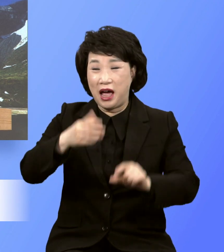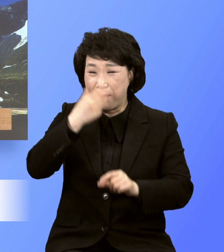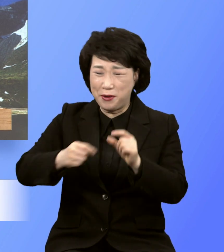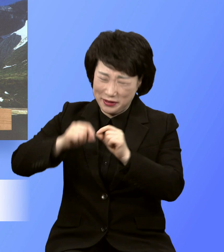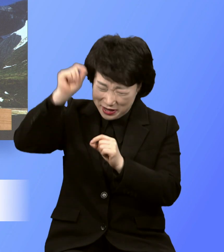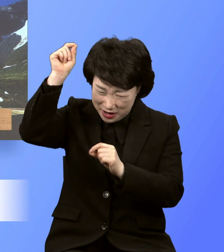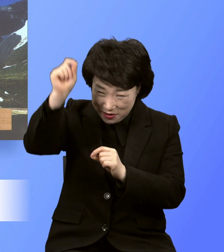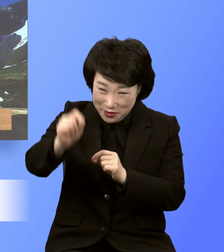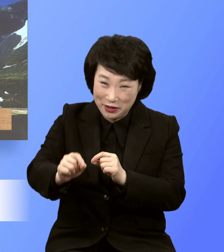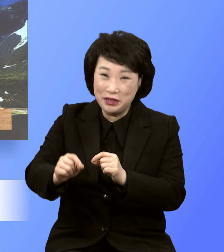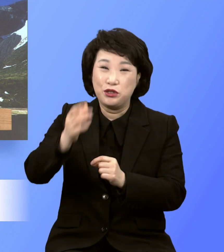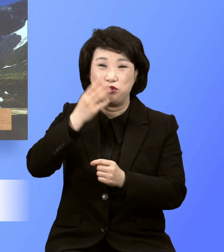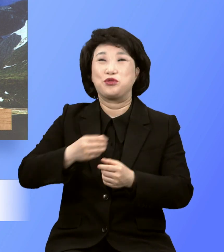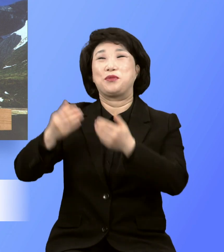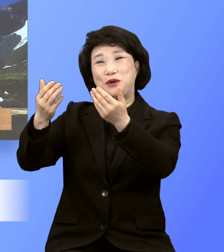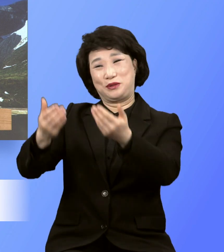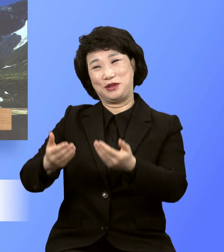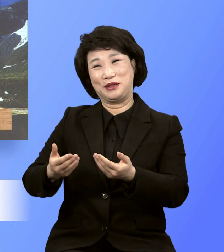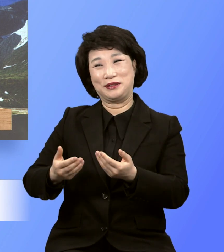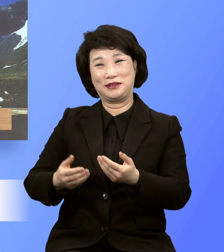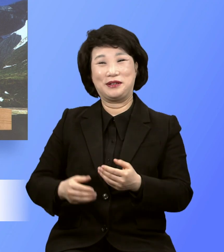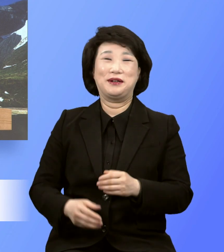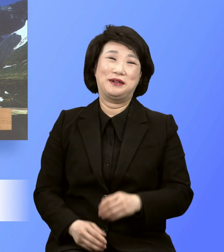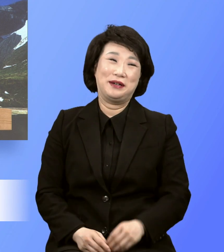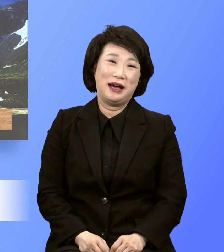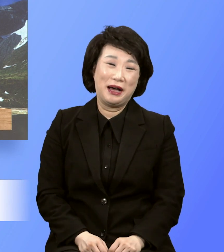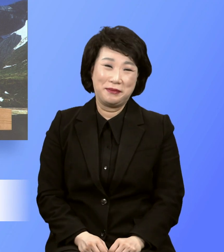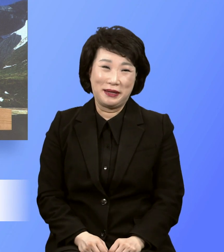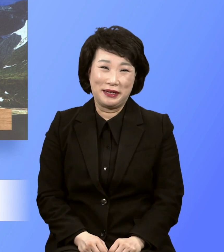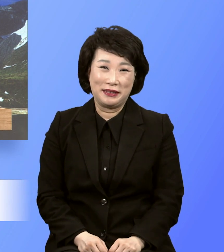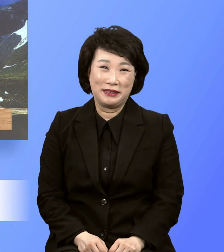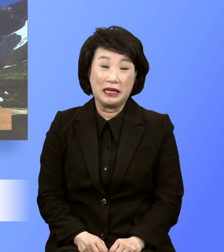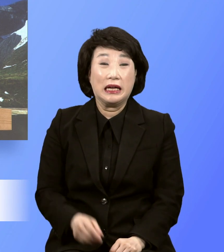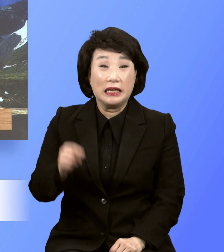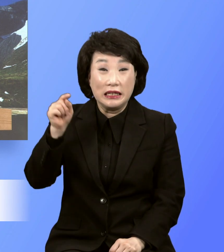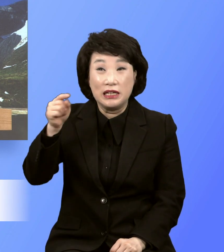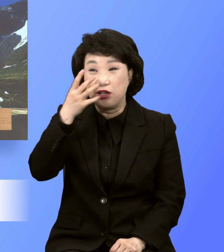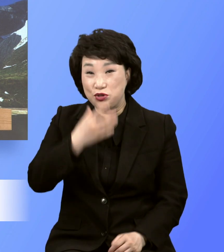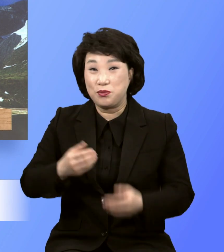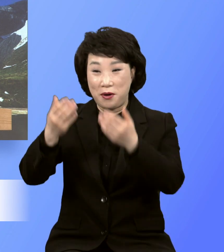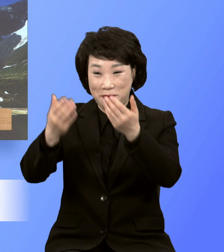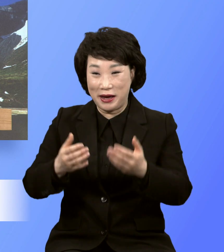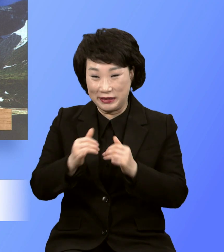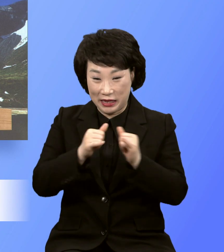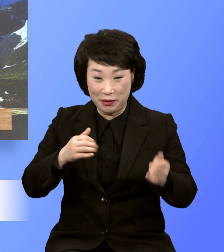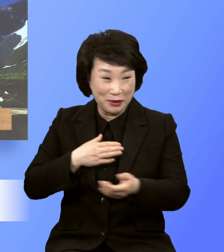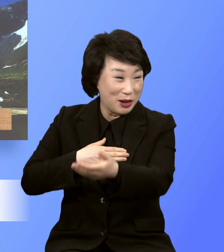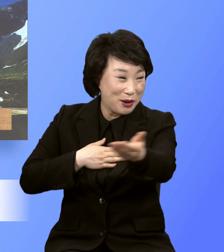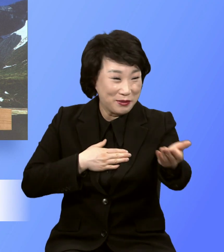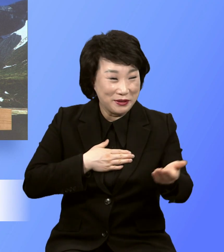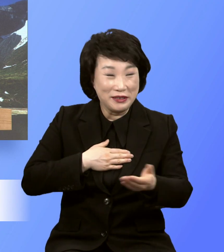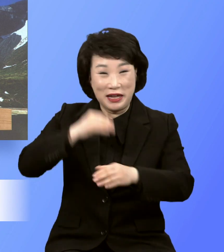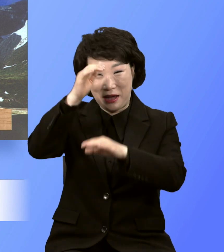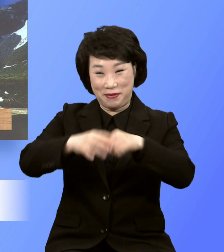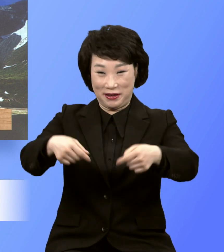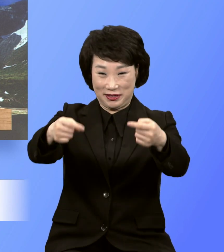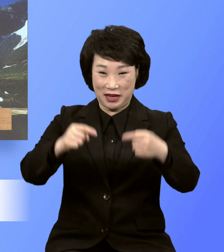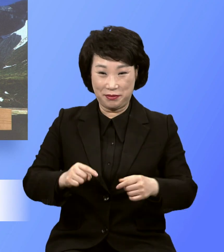행복하게 살려고 하는 축복을 주시려 함이니 그 축복을 받을 자가 여기 와